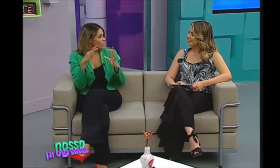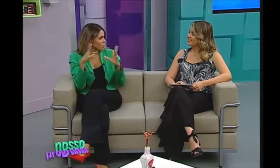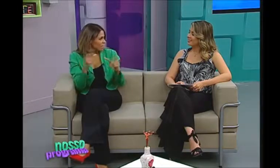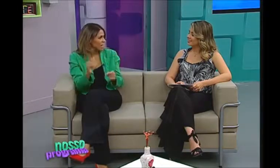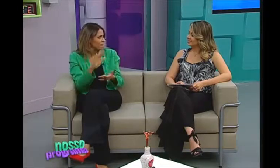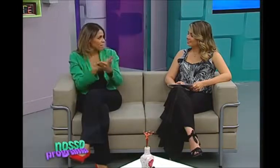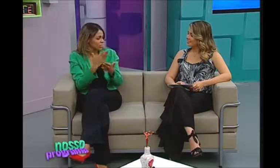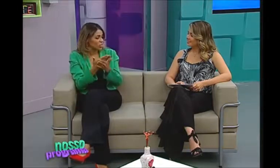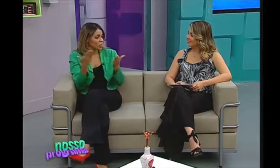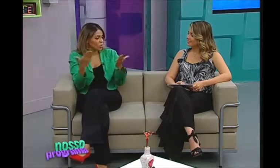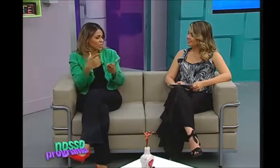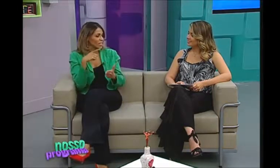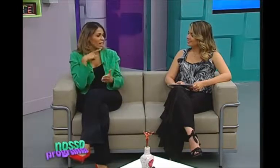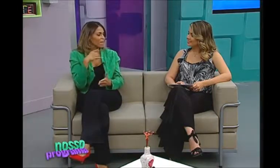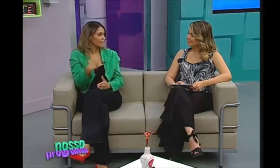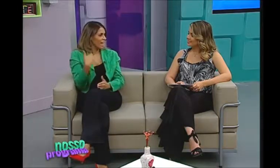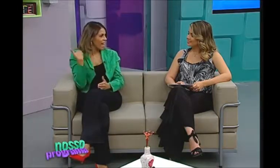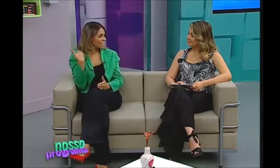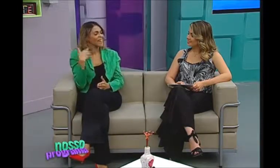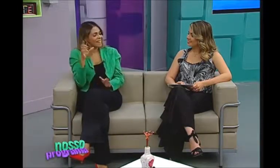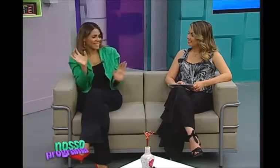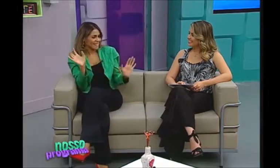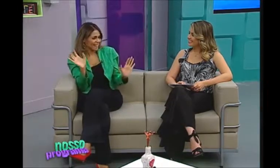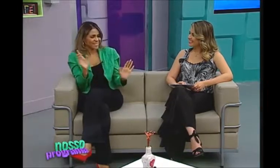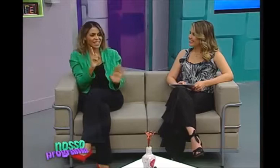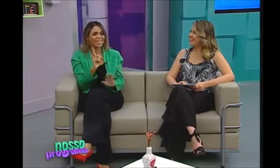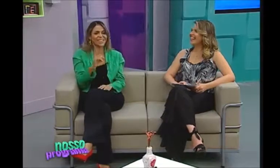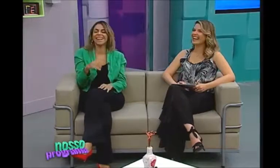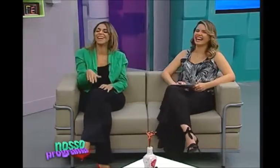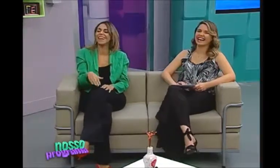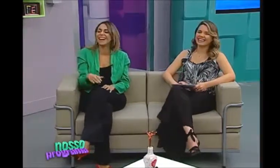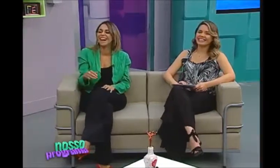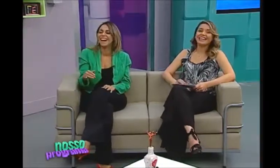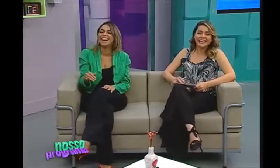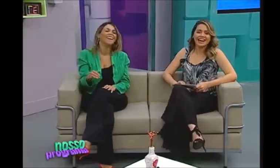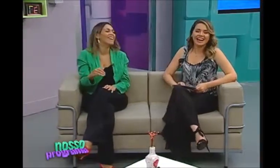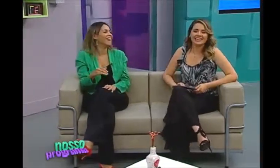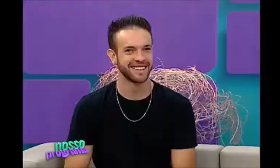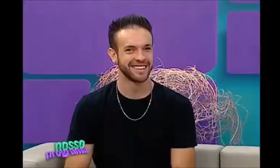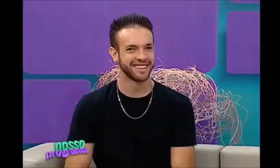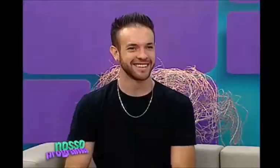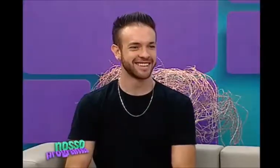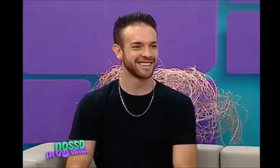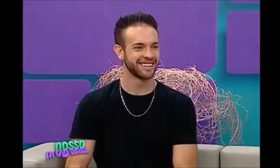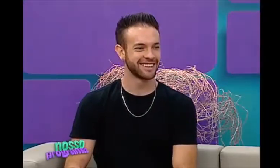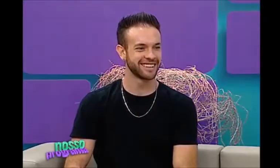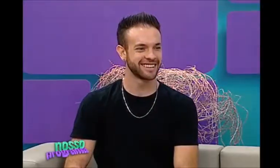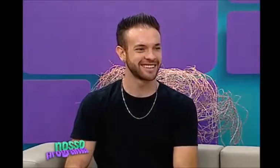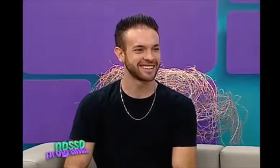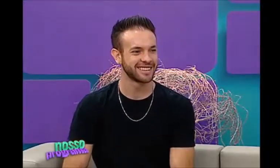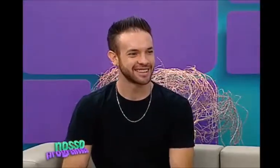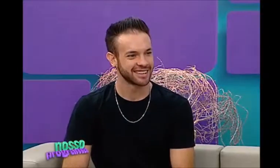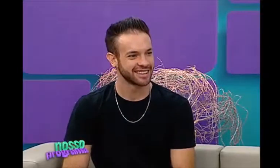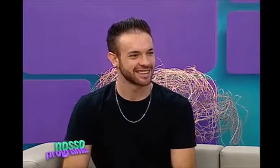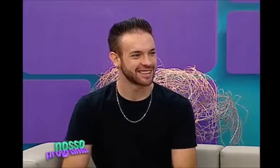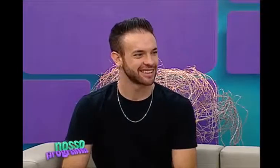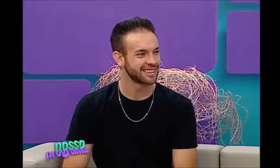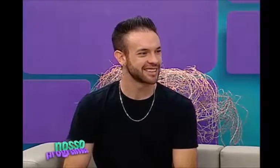dos intérpretes de hoje que tem a minha idade, que é 15 anos, brincadeira. Tem cara, ela passa, gente, ela engana, mas engana.